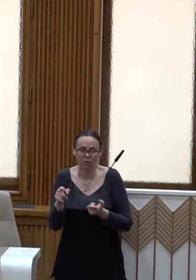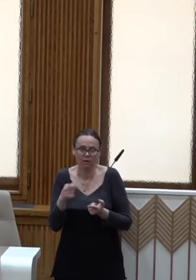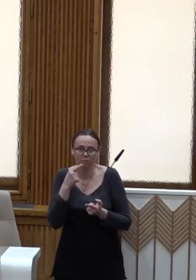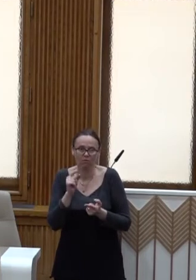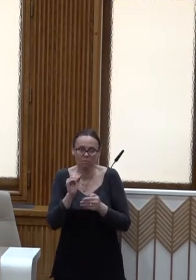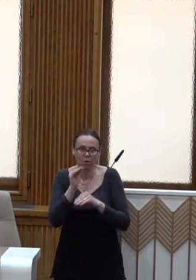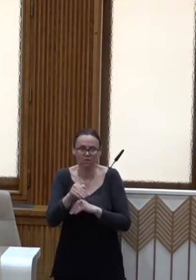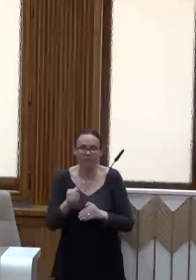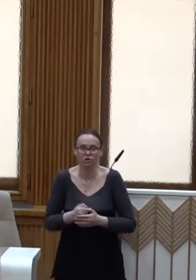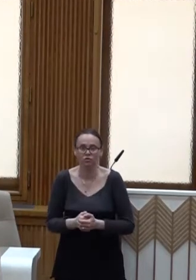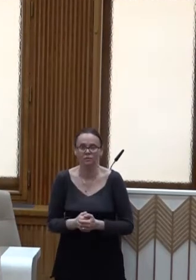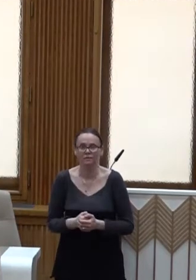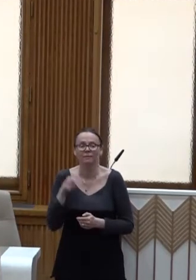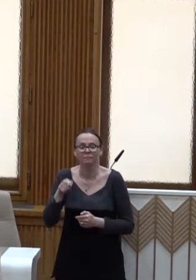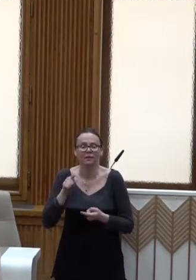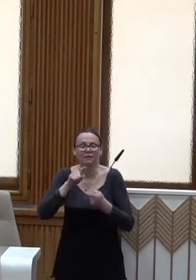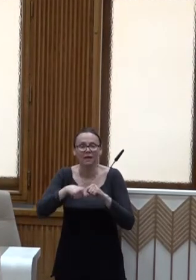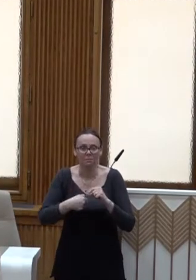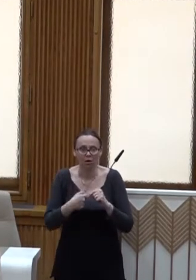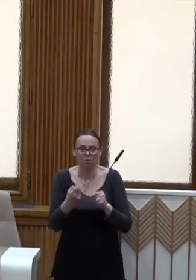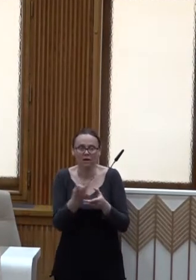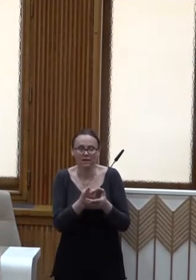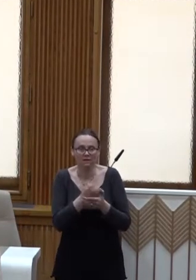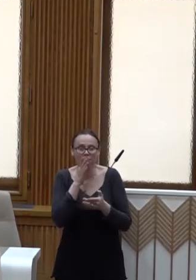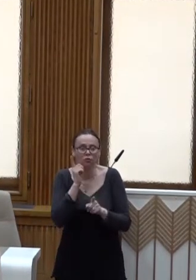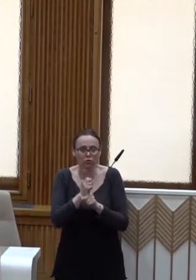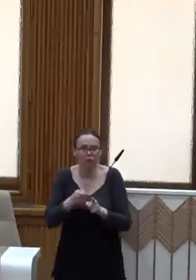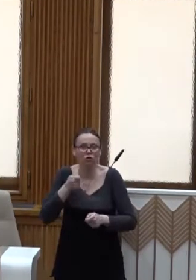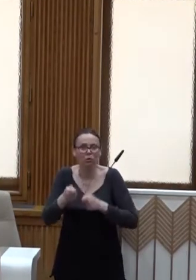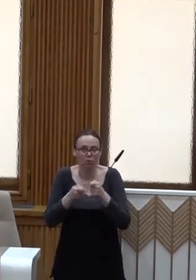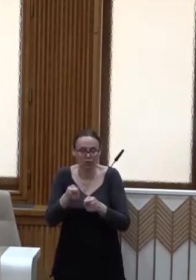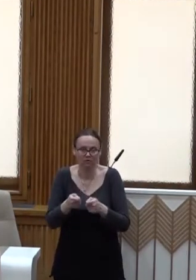več. Te blagovne rezerve se bodo tudi dopolnjevale.